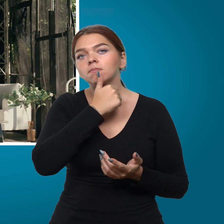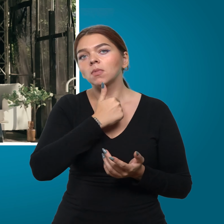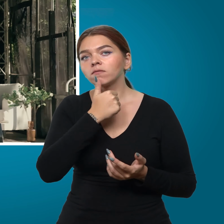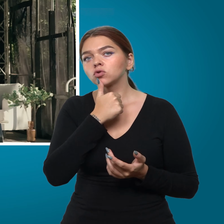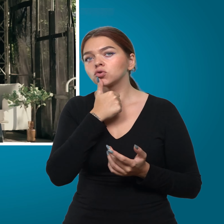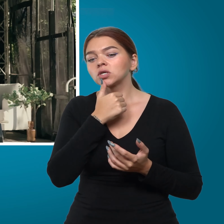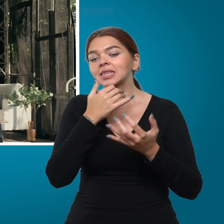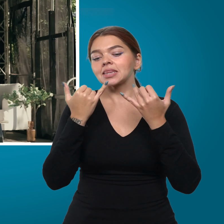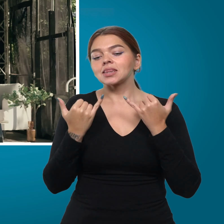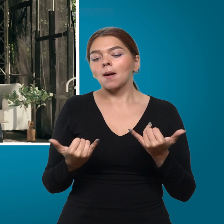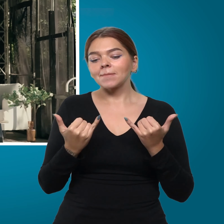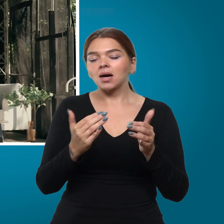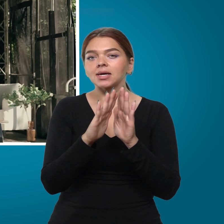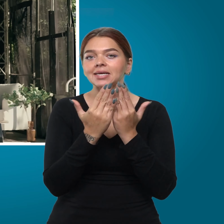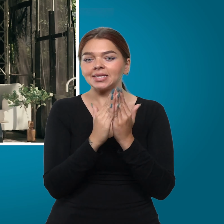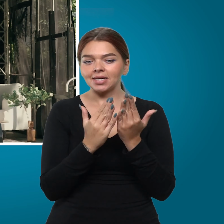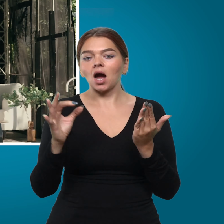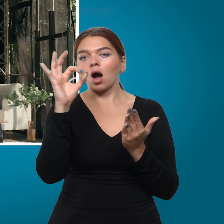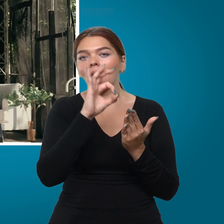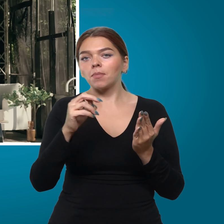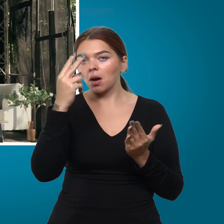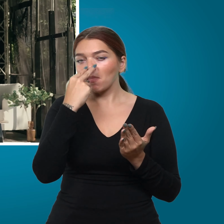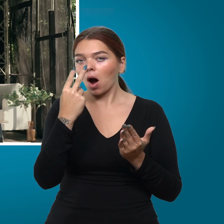problemos dabar